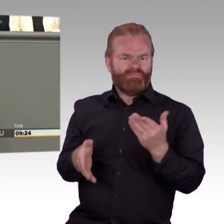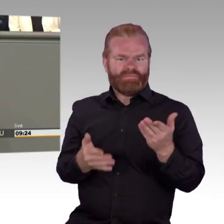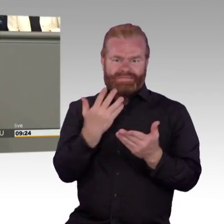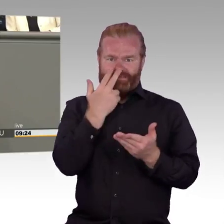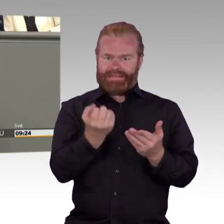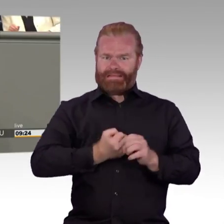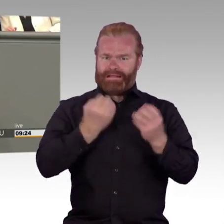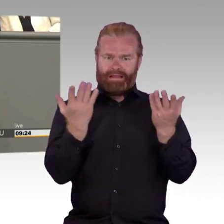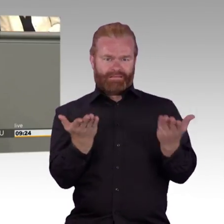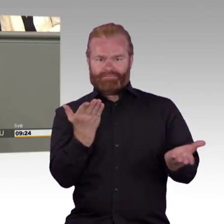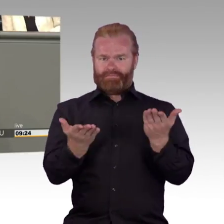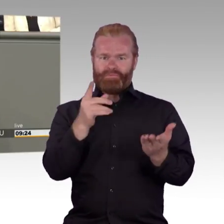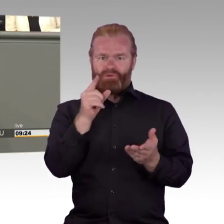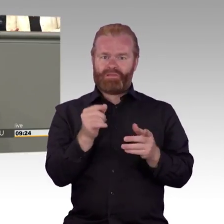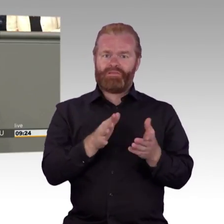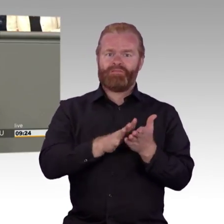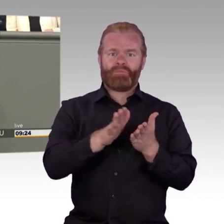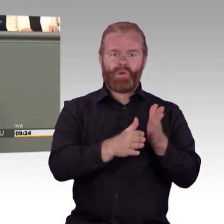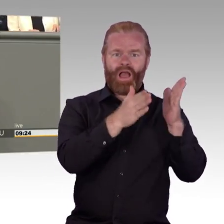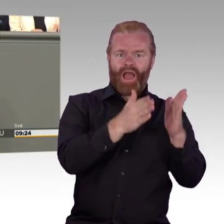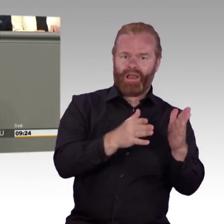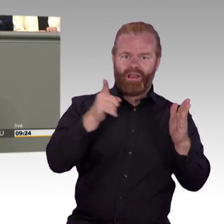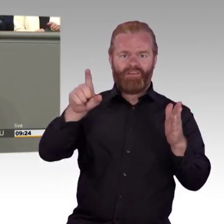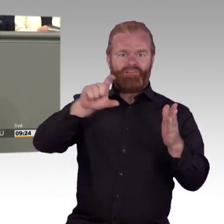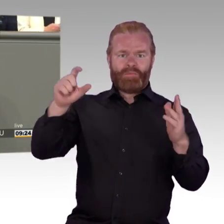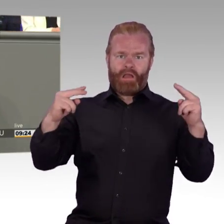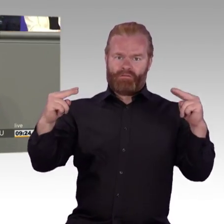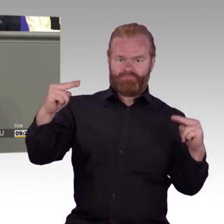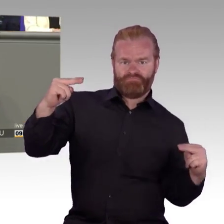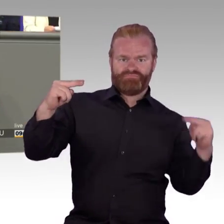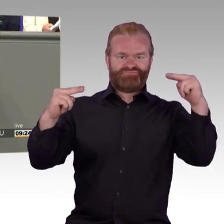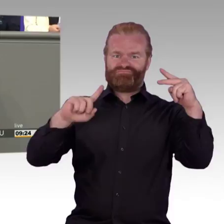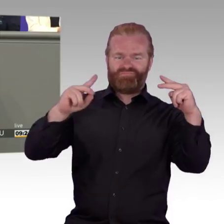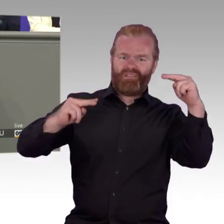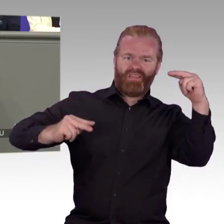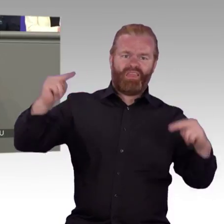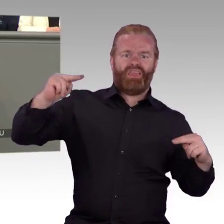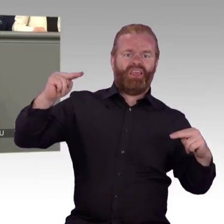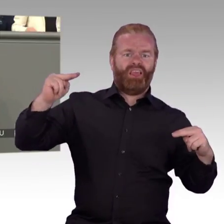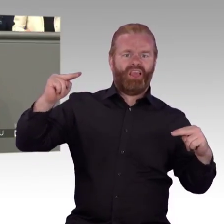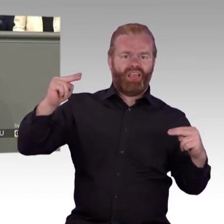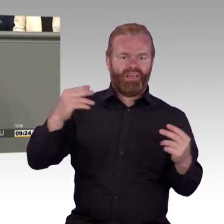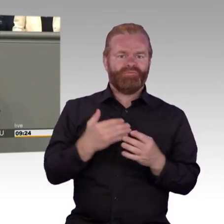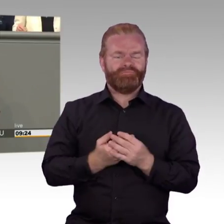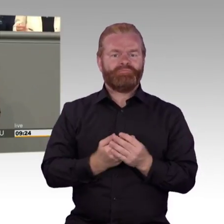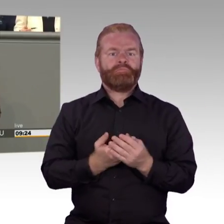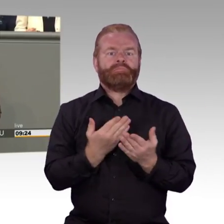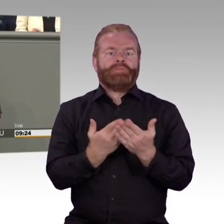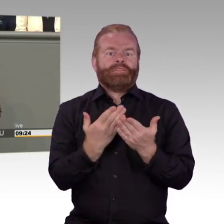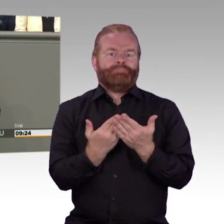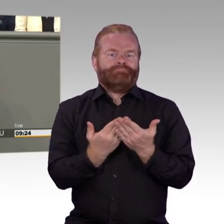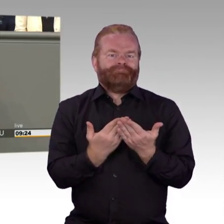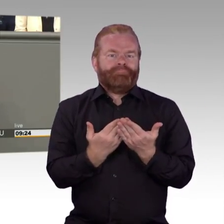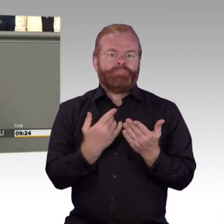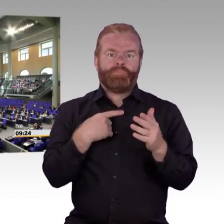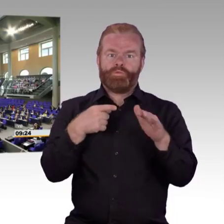Musterfeststellungsklage, da sind wir überzeugt, stellen wir diese Augenhöhe im Prozess mit den Unternehmen für die Verbraucher her. Darum geht